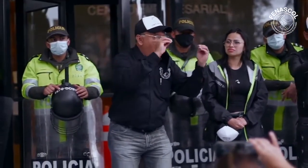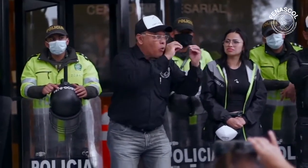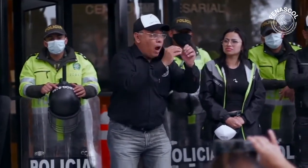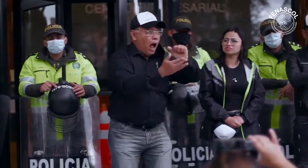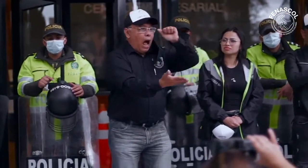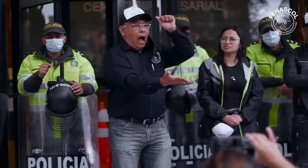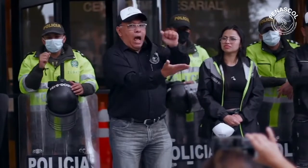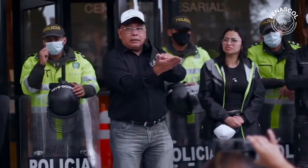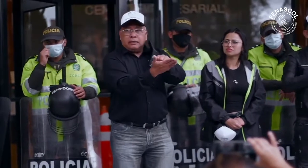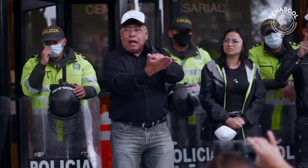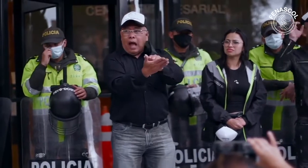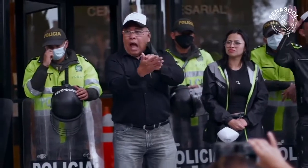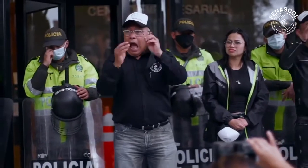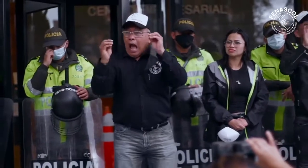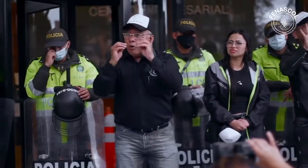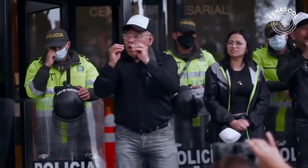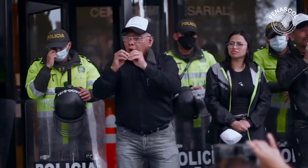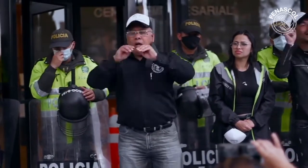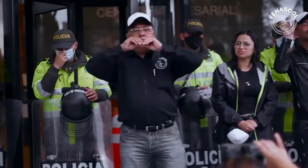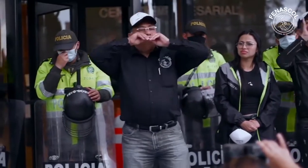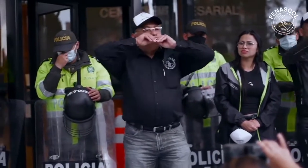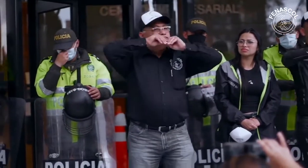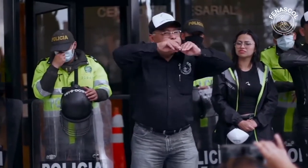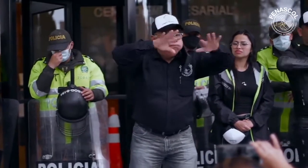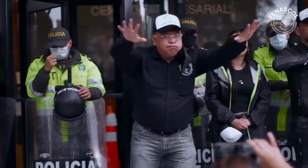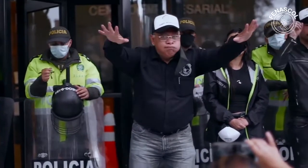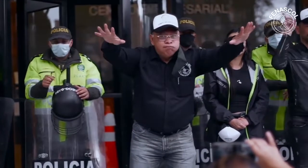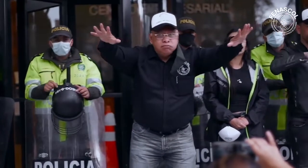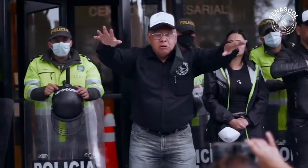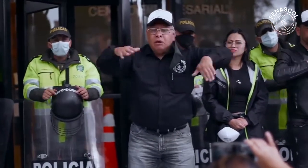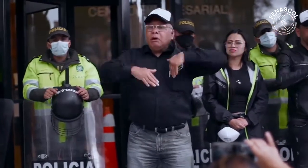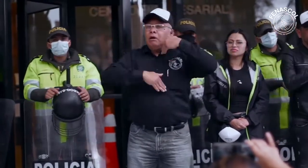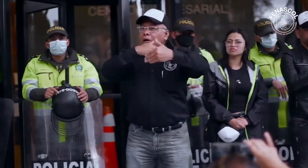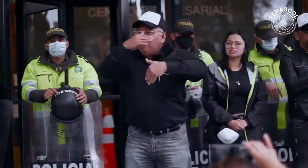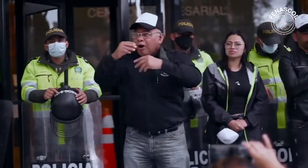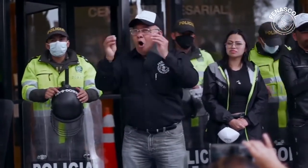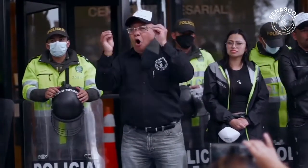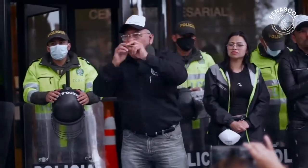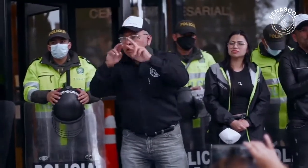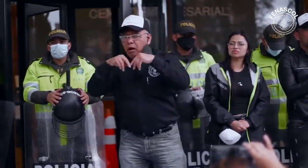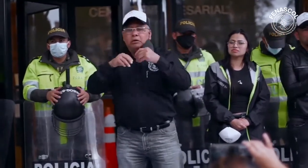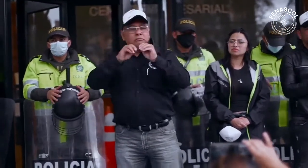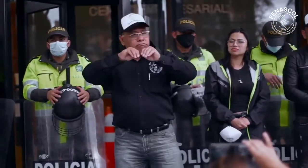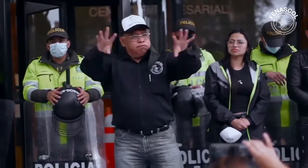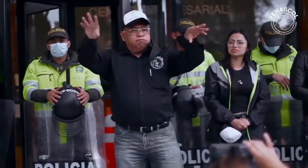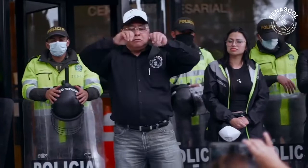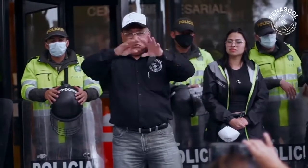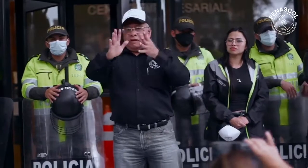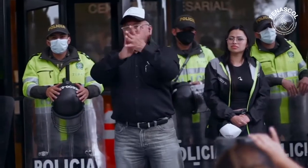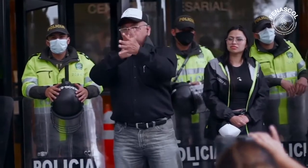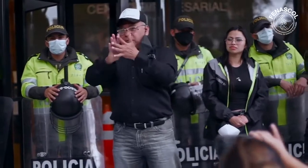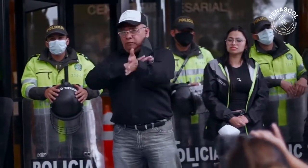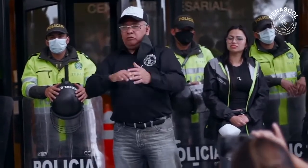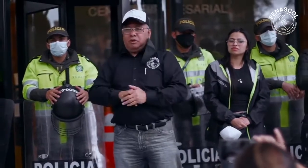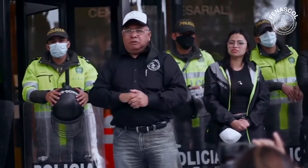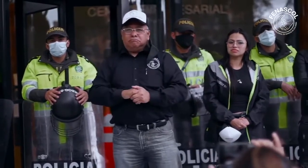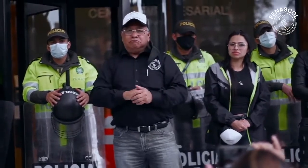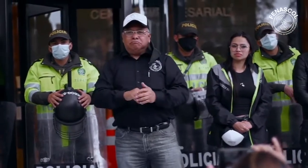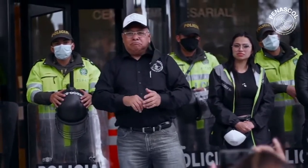estamos acercando y con esos compromisos que quedaron en acta los vamos a seguir divulgando y vamos a